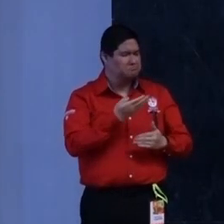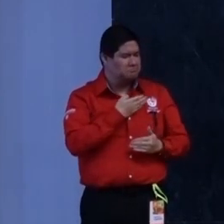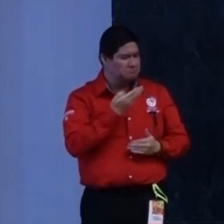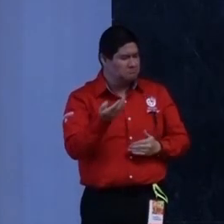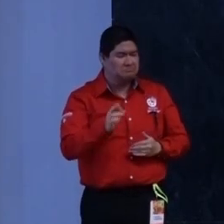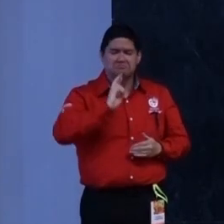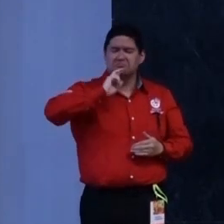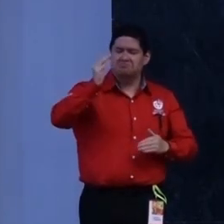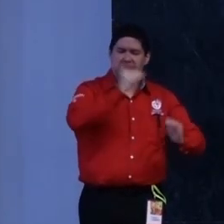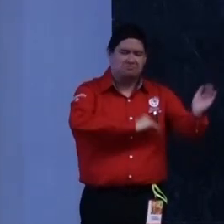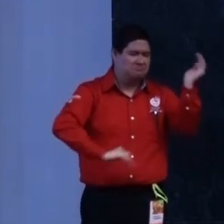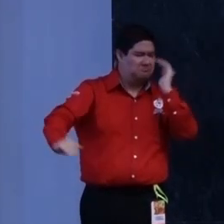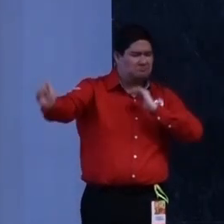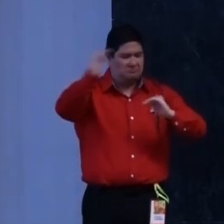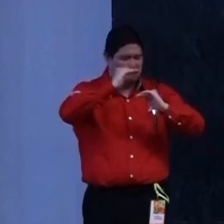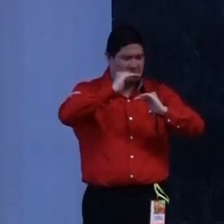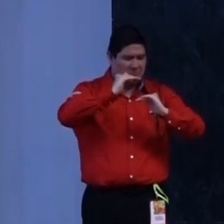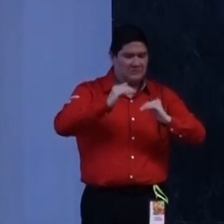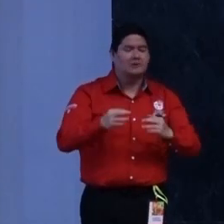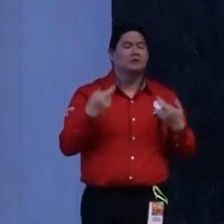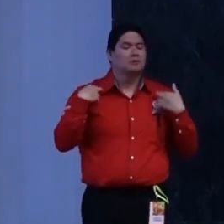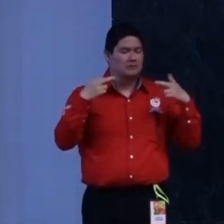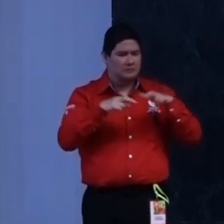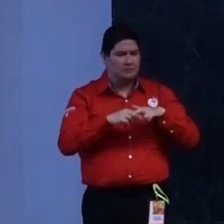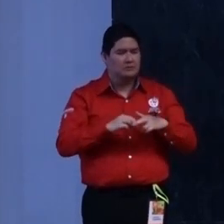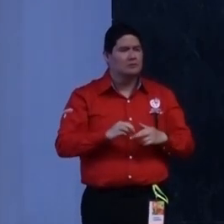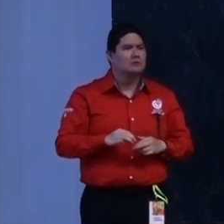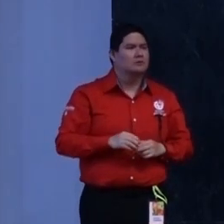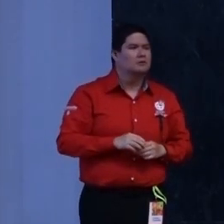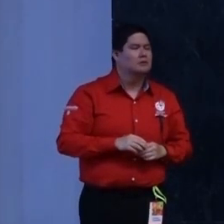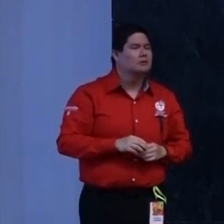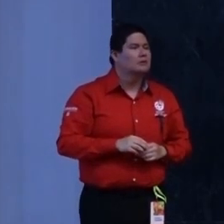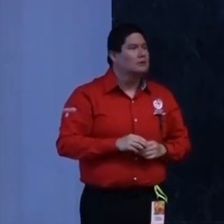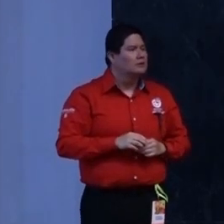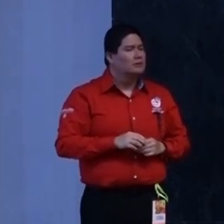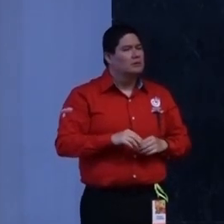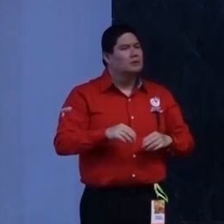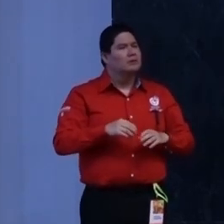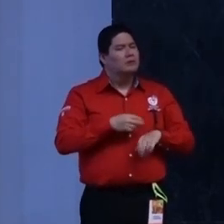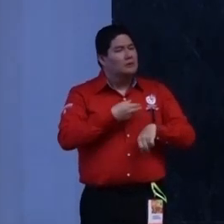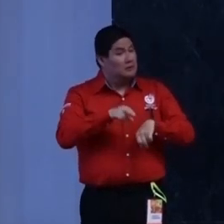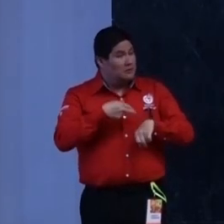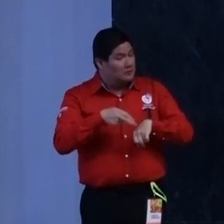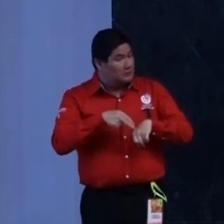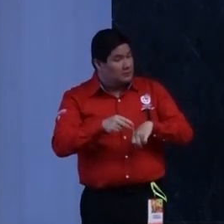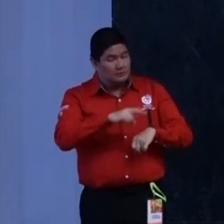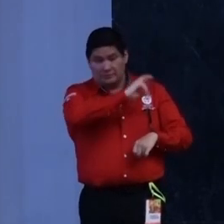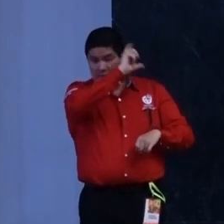El mejor profesor de matemáticas de México, pero estoy seguro que no sabe